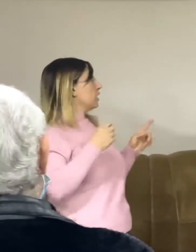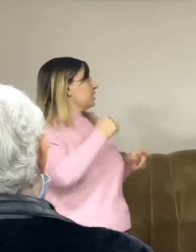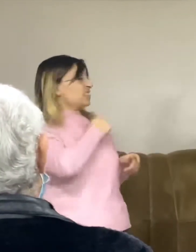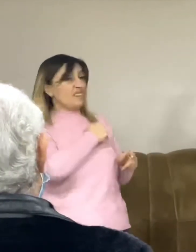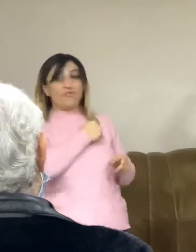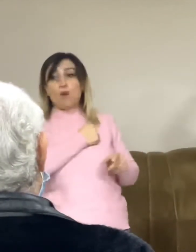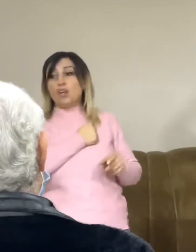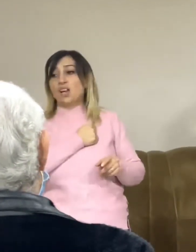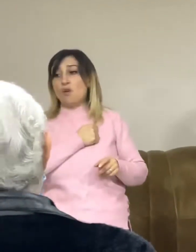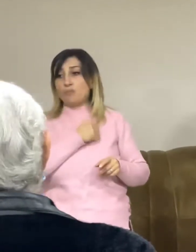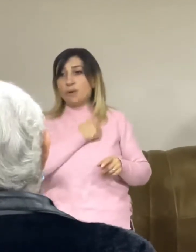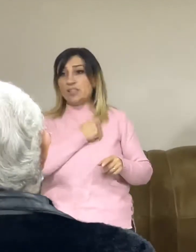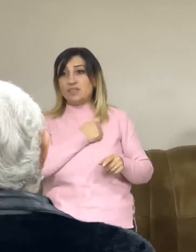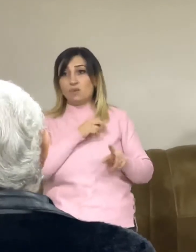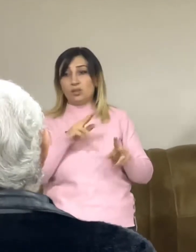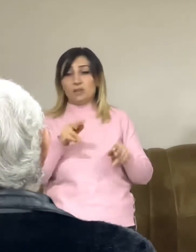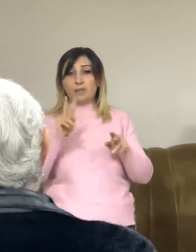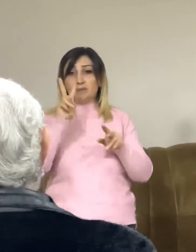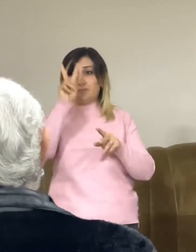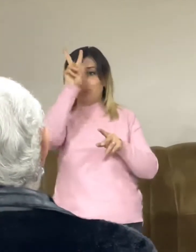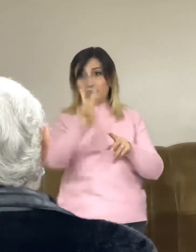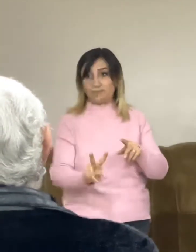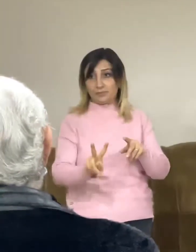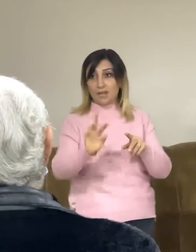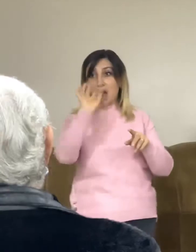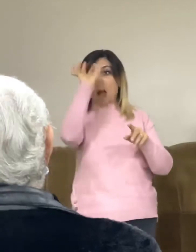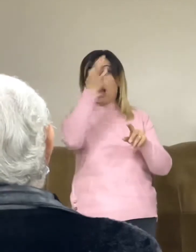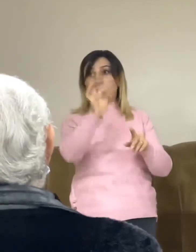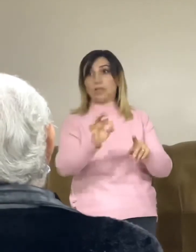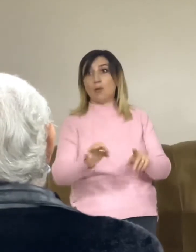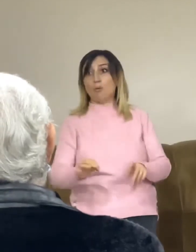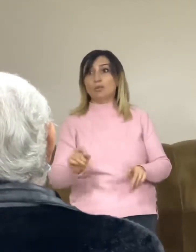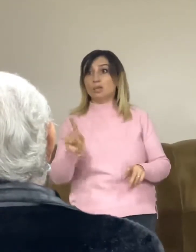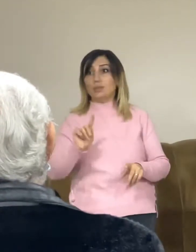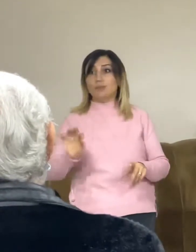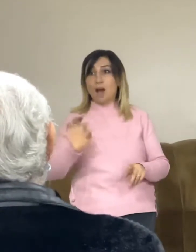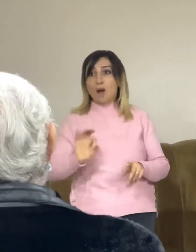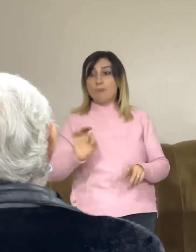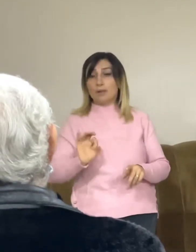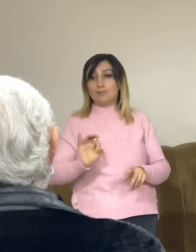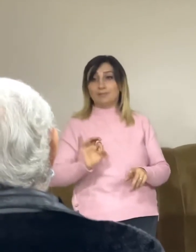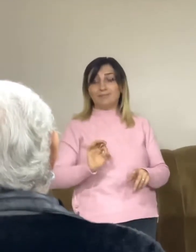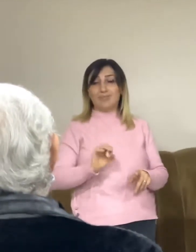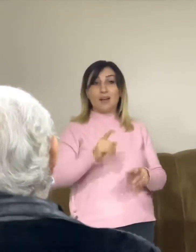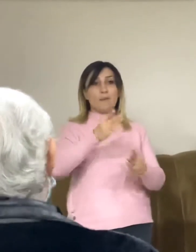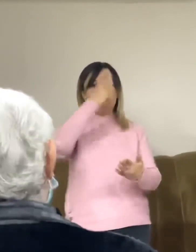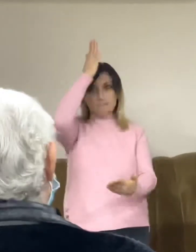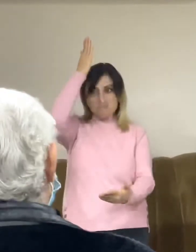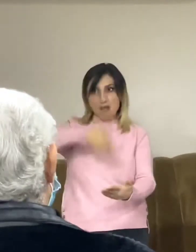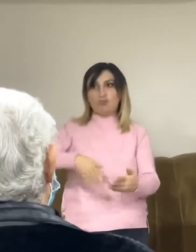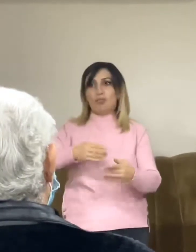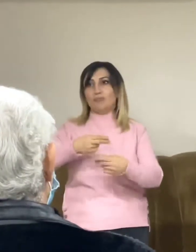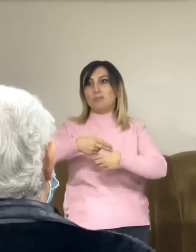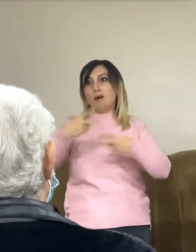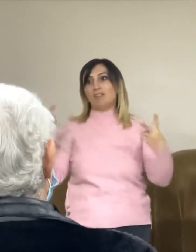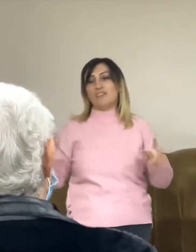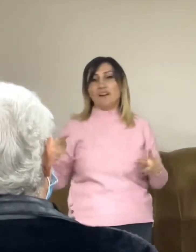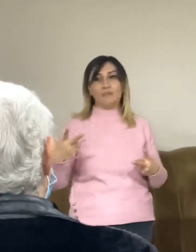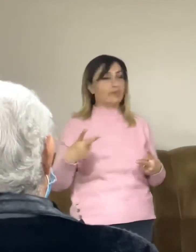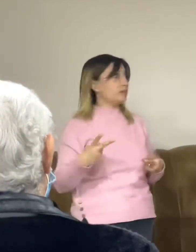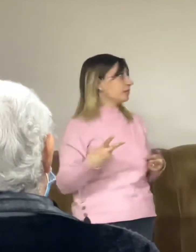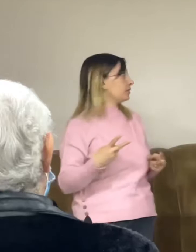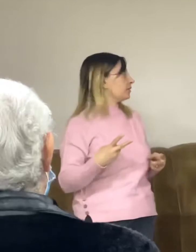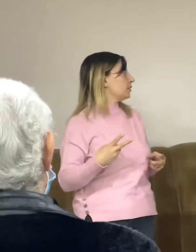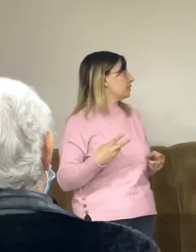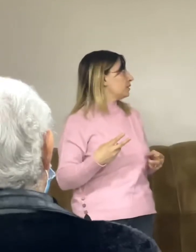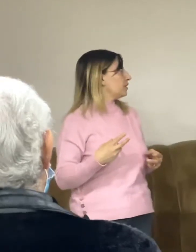Եվային, 24-ը Այսպես նա արտաքսեց մարդուն ու Եդենի պարտեզի արևելյան կողմը կողմում դրեց